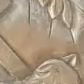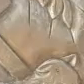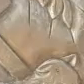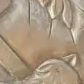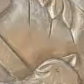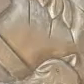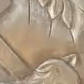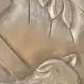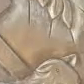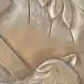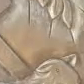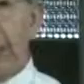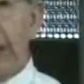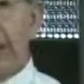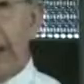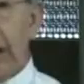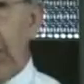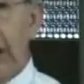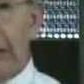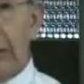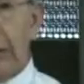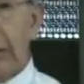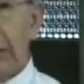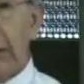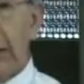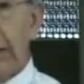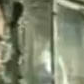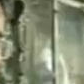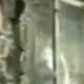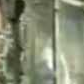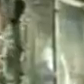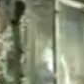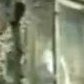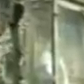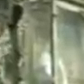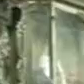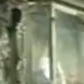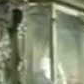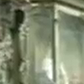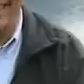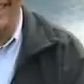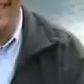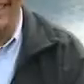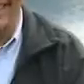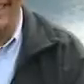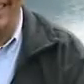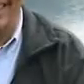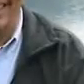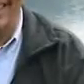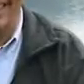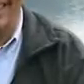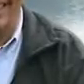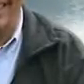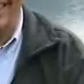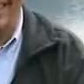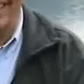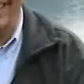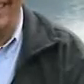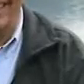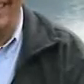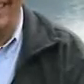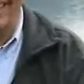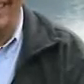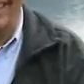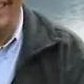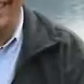fueron expulsados los entonces sacerdotes Jesús Delgado, Antonio Molina y Francisco Gálvez, siempre señalados